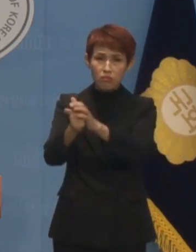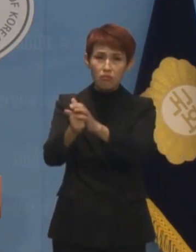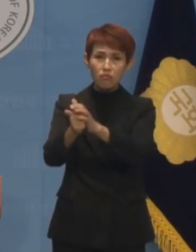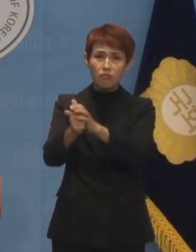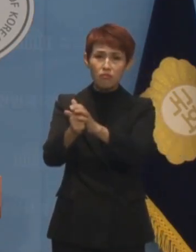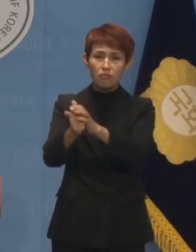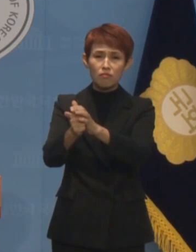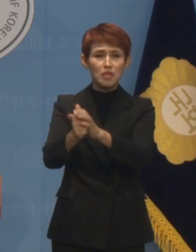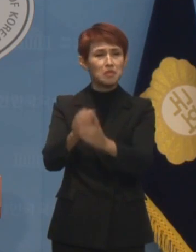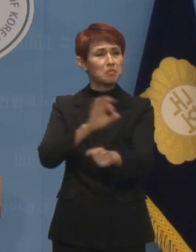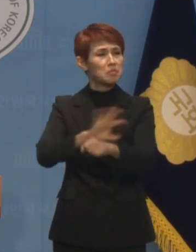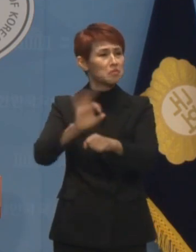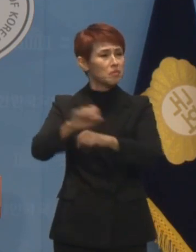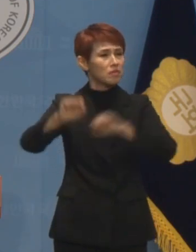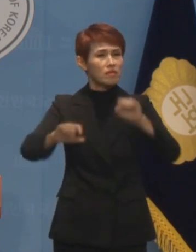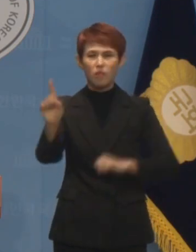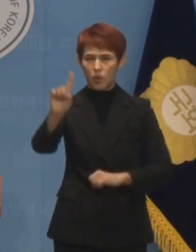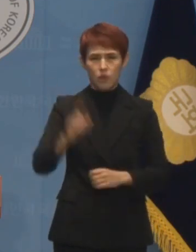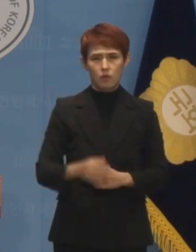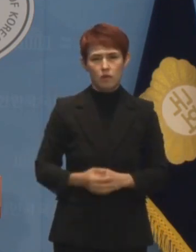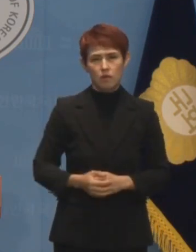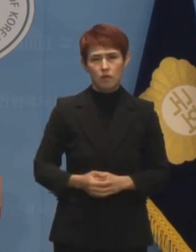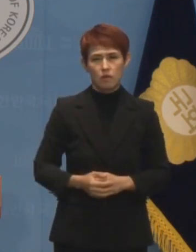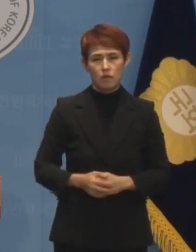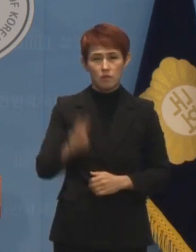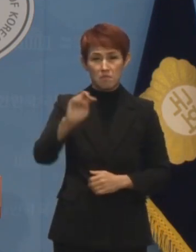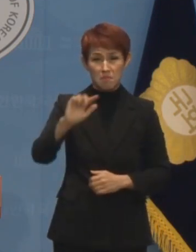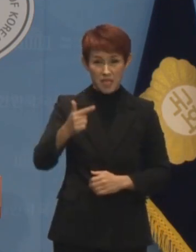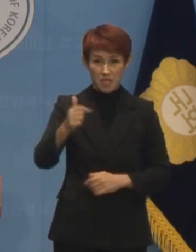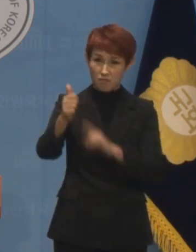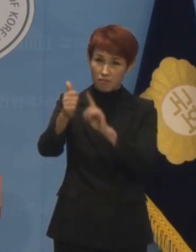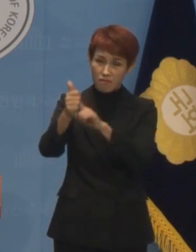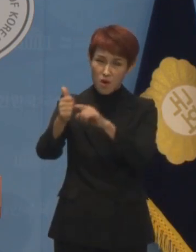방기하십니까? 민 사장도 꿀